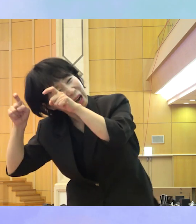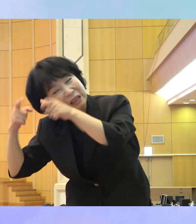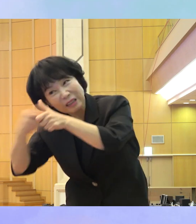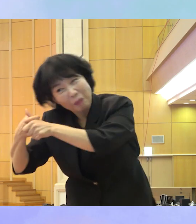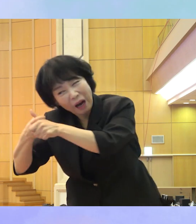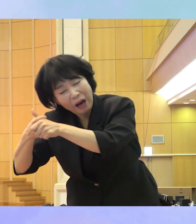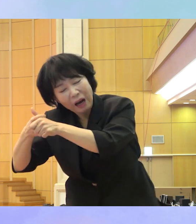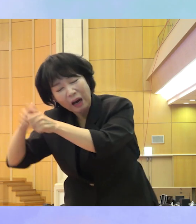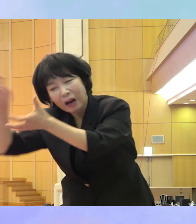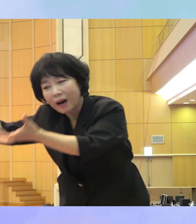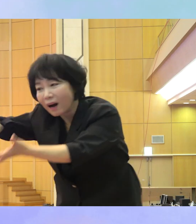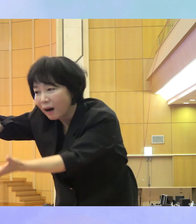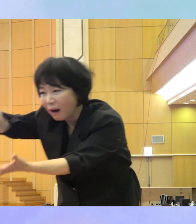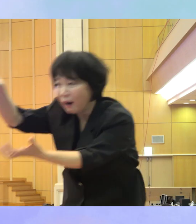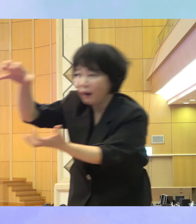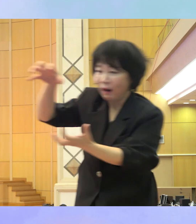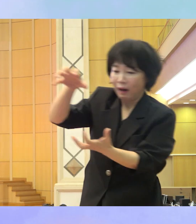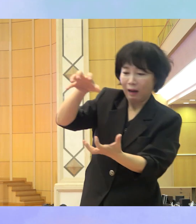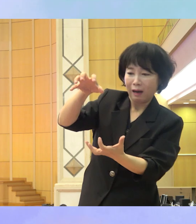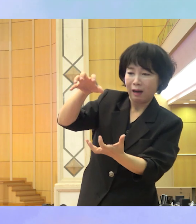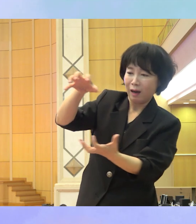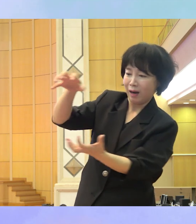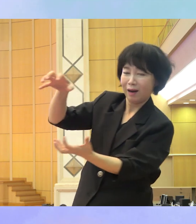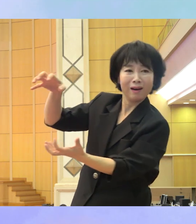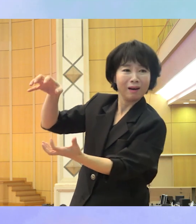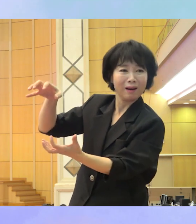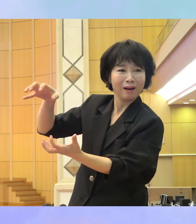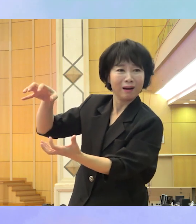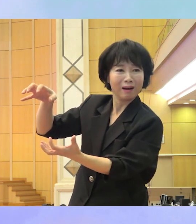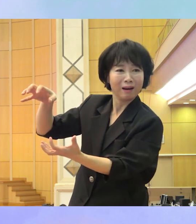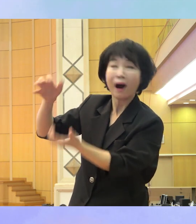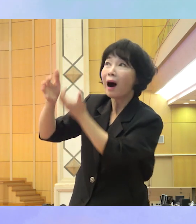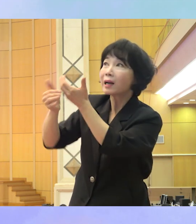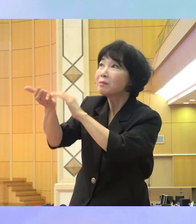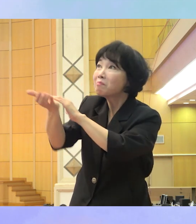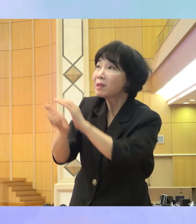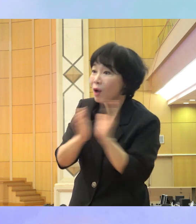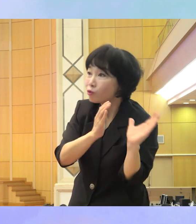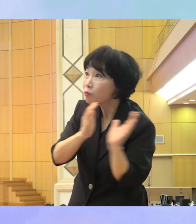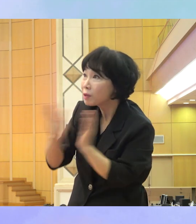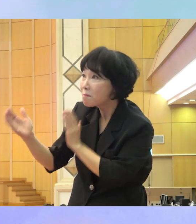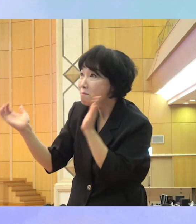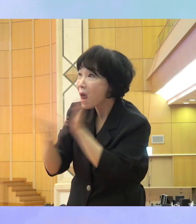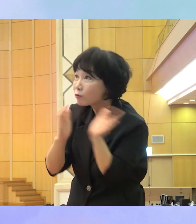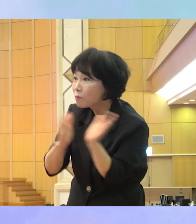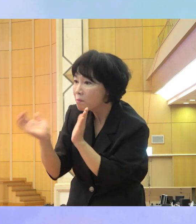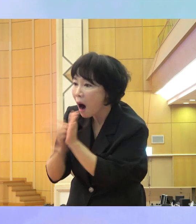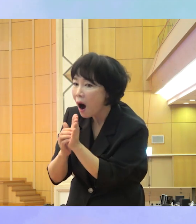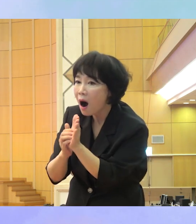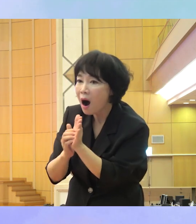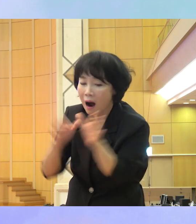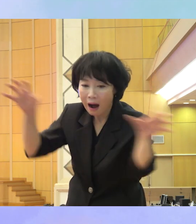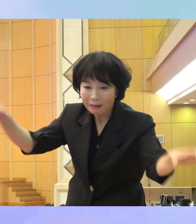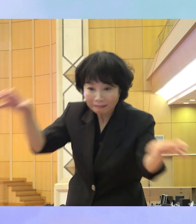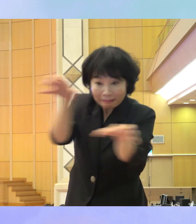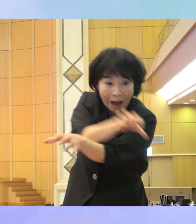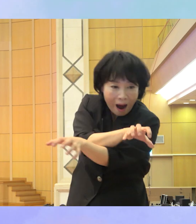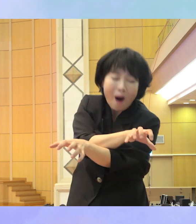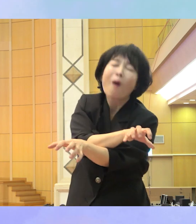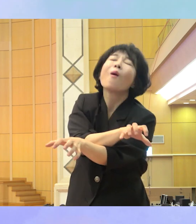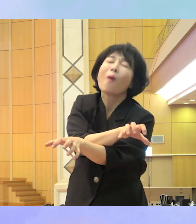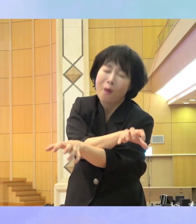하나님이 이렇게 제물 드릴 번제물을 예비하셨구나. 그래서